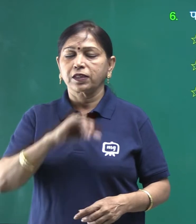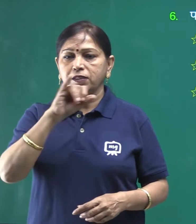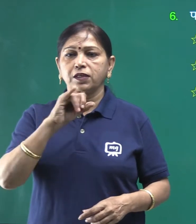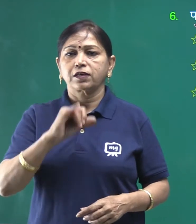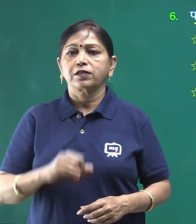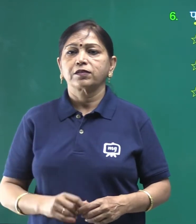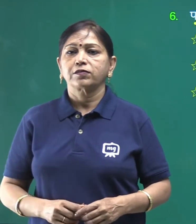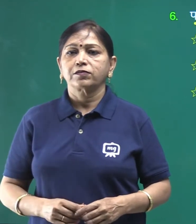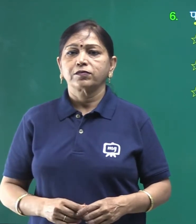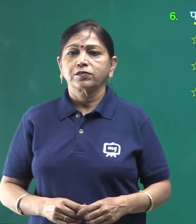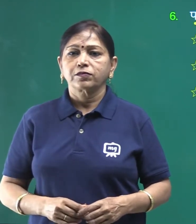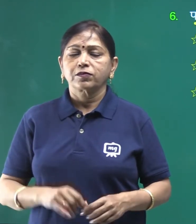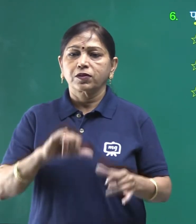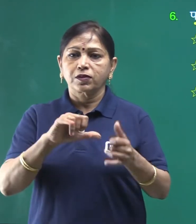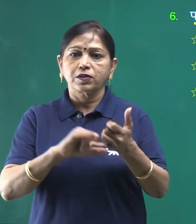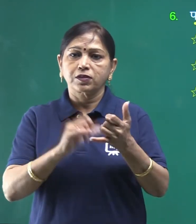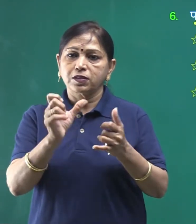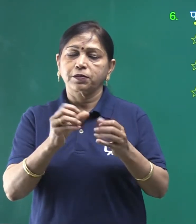6, पदार्थ की